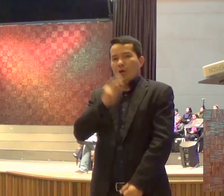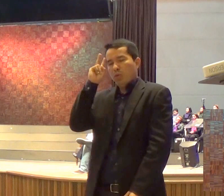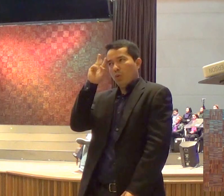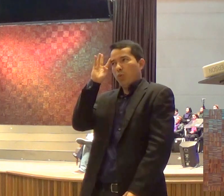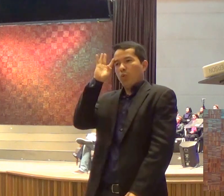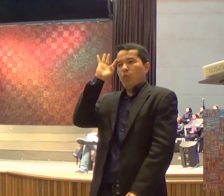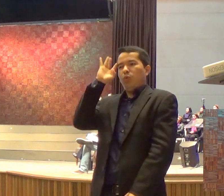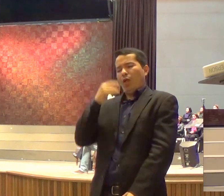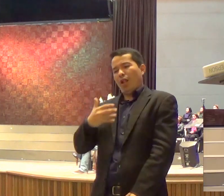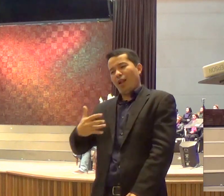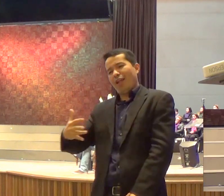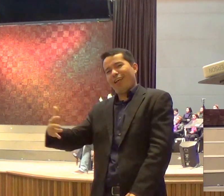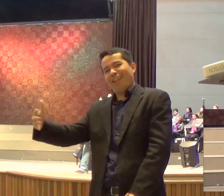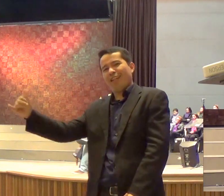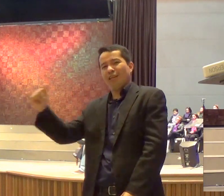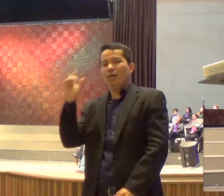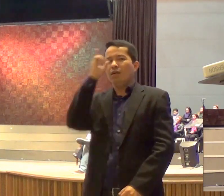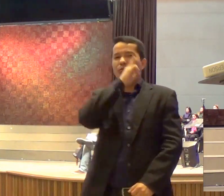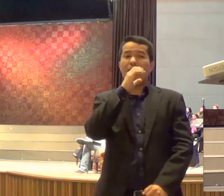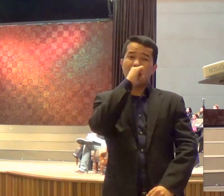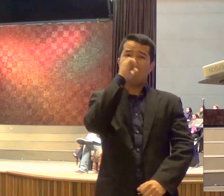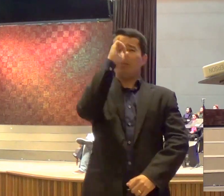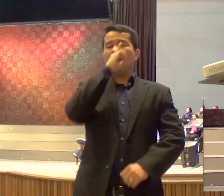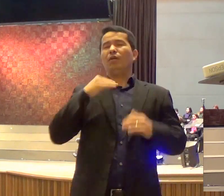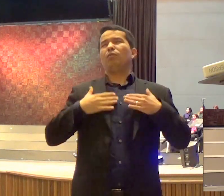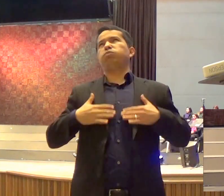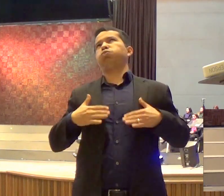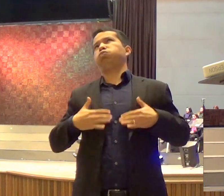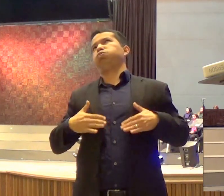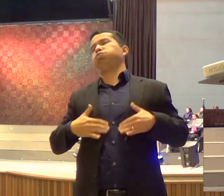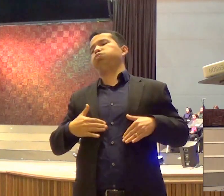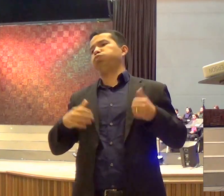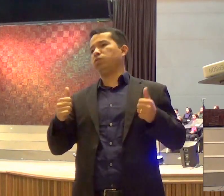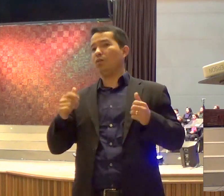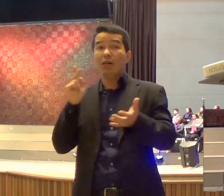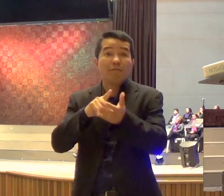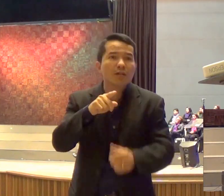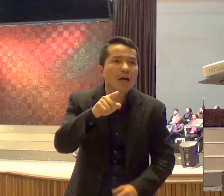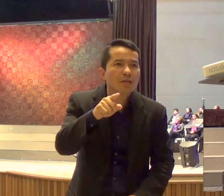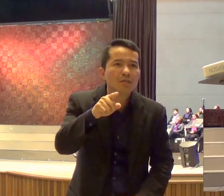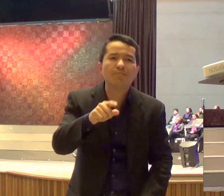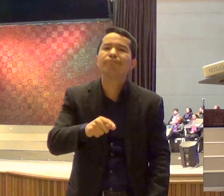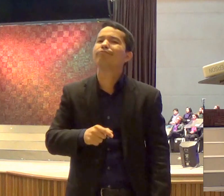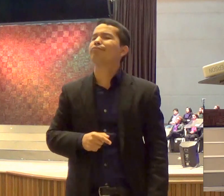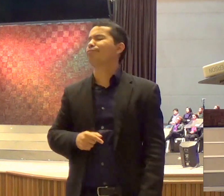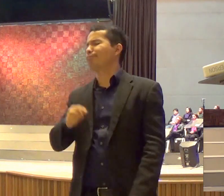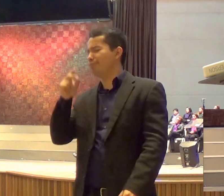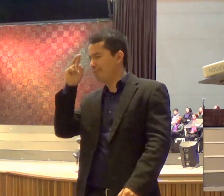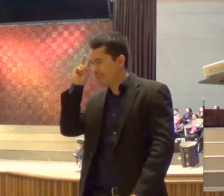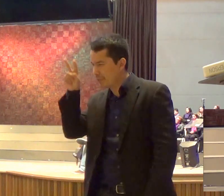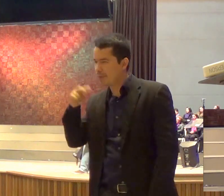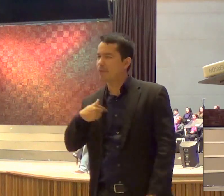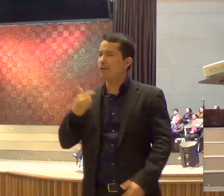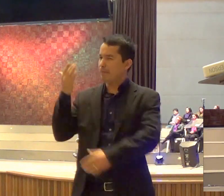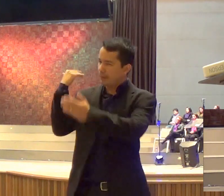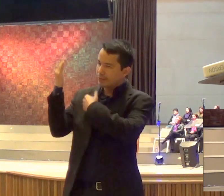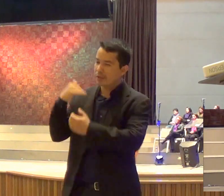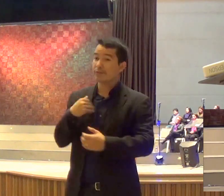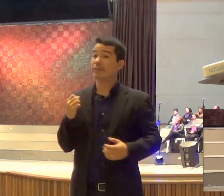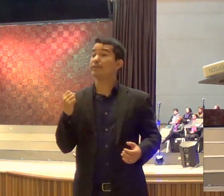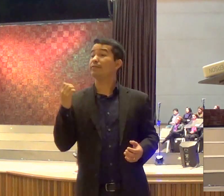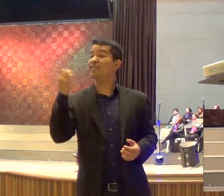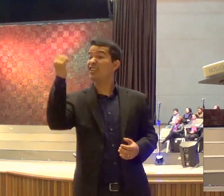vida eles têm uma dinâmica interessante Eu lembro que uma vez eu estava viajando e a época